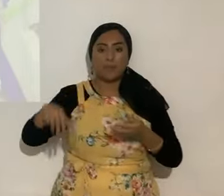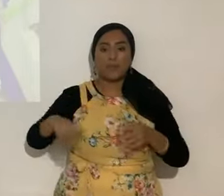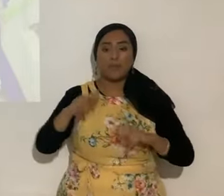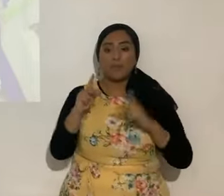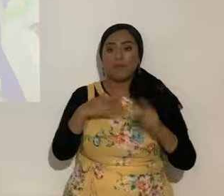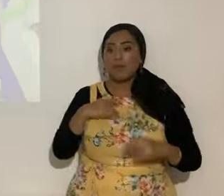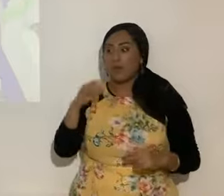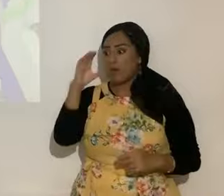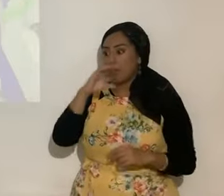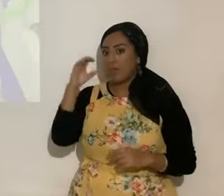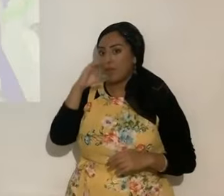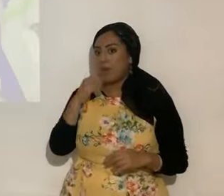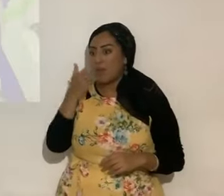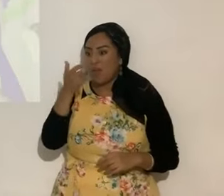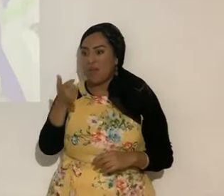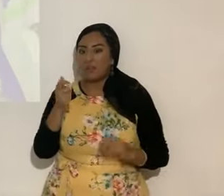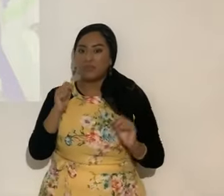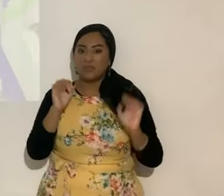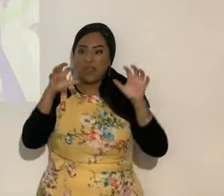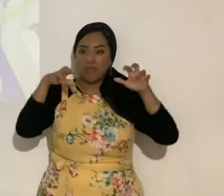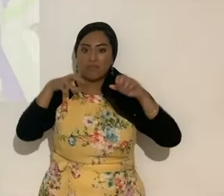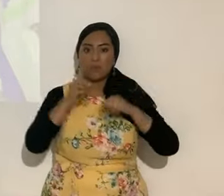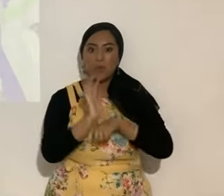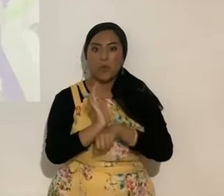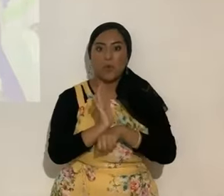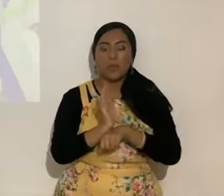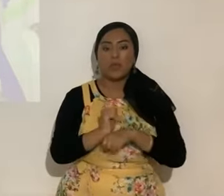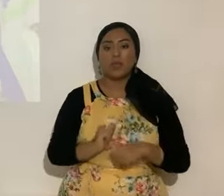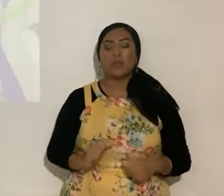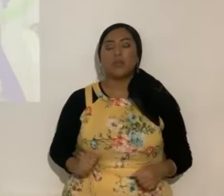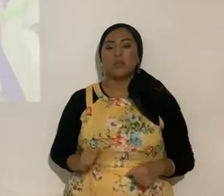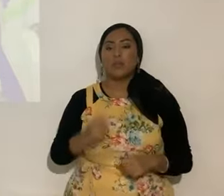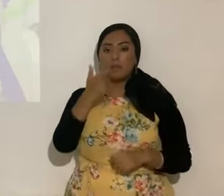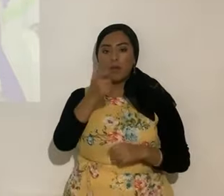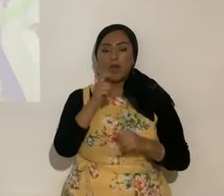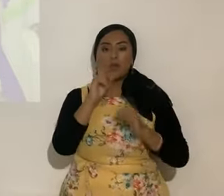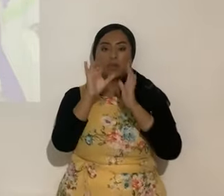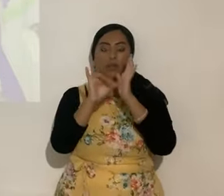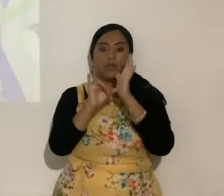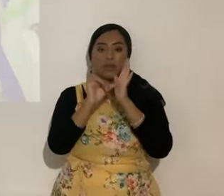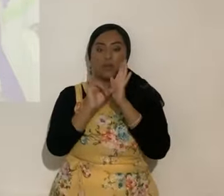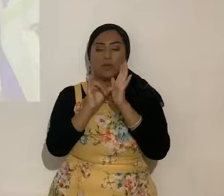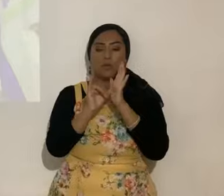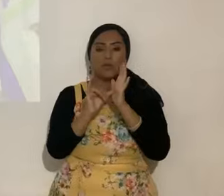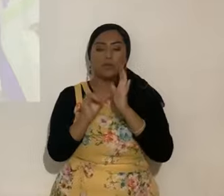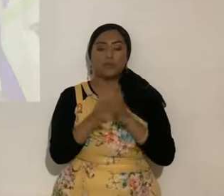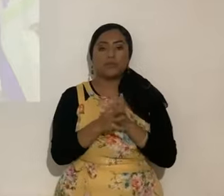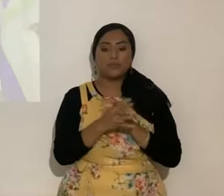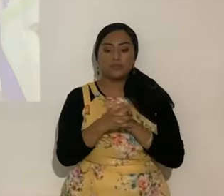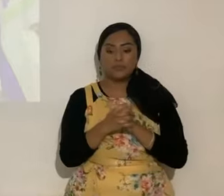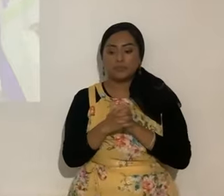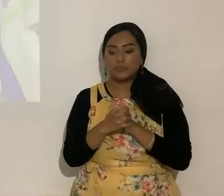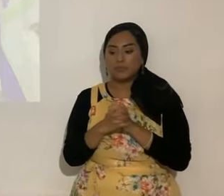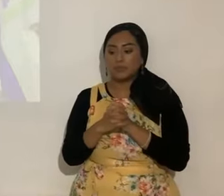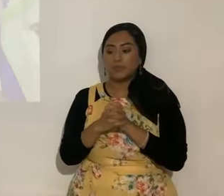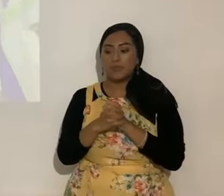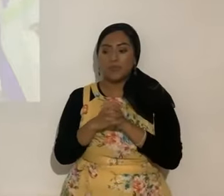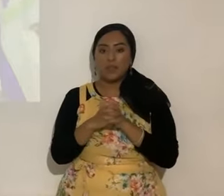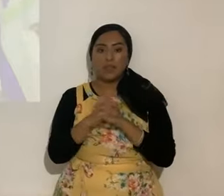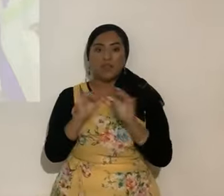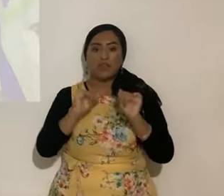busca todo lo malo, ver películas de terror. Vean fiestas paganas en este mismo canal, Shalom 132. Entonces, es como darle